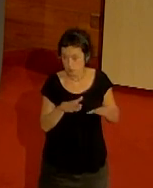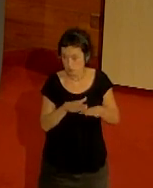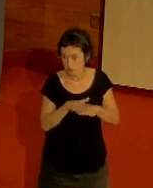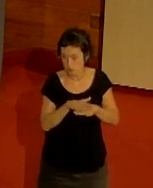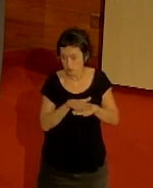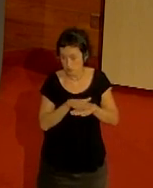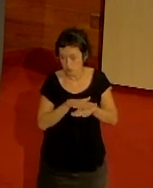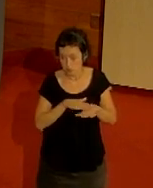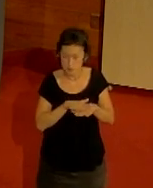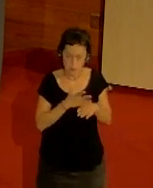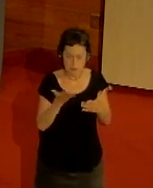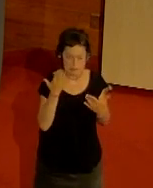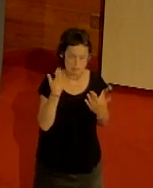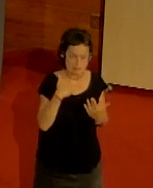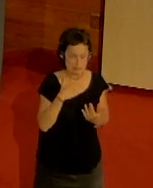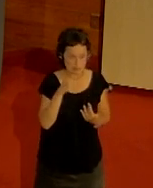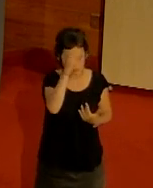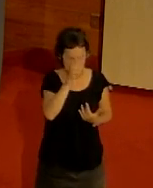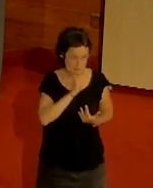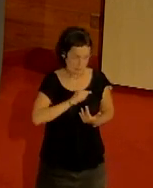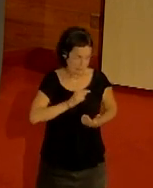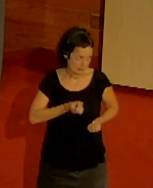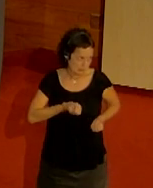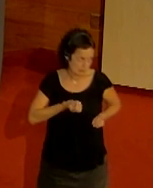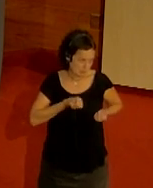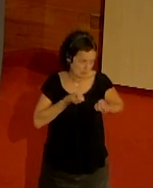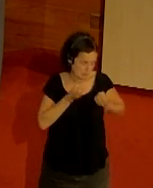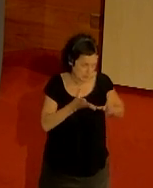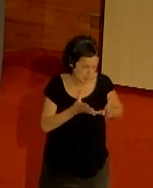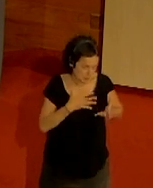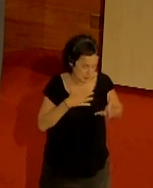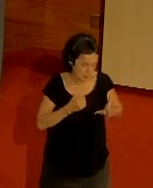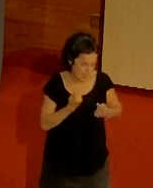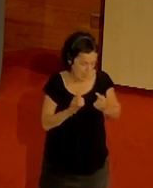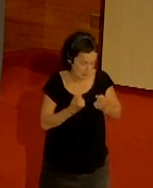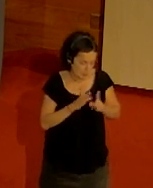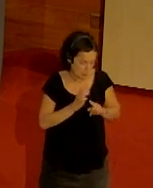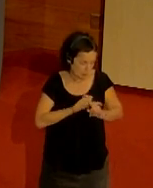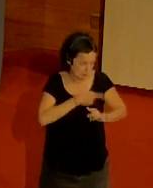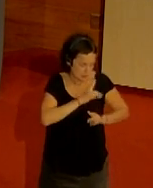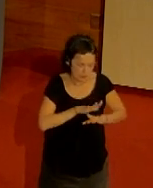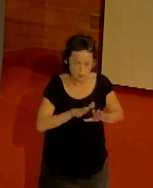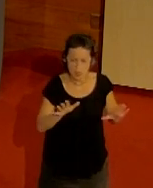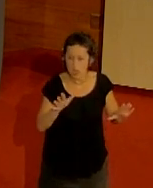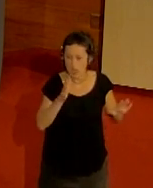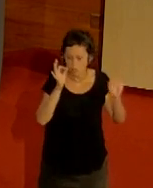consideración ética antes, que bueno, igual pues me extralimito en alguna ocasión, pero ahora una que sea puramente